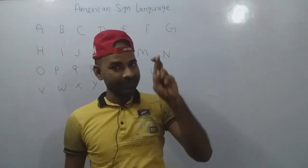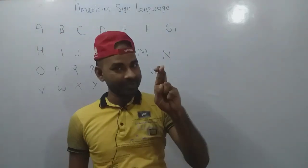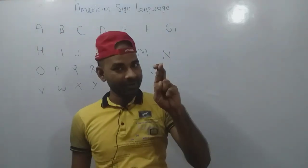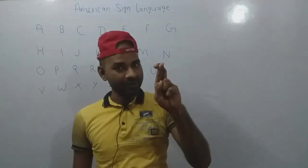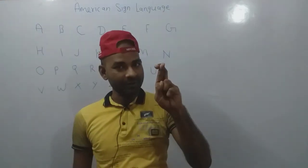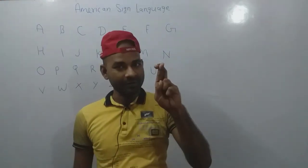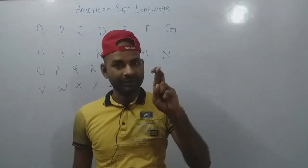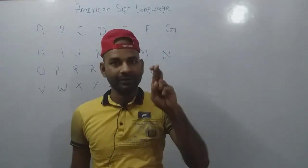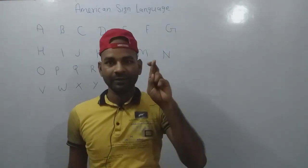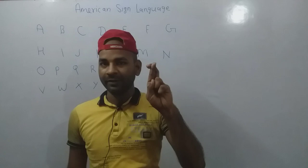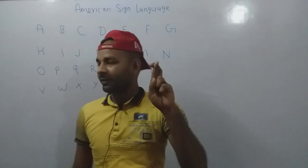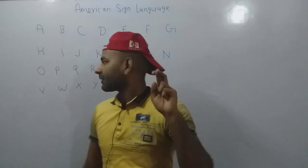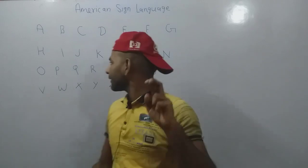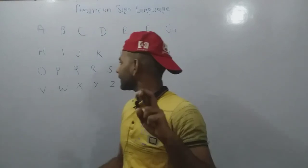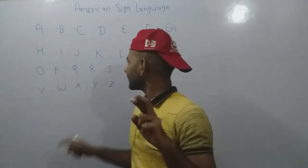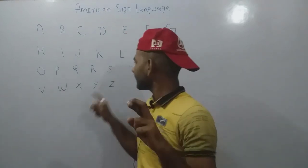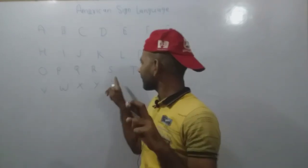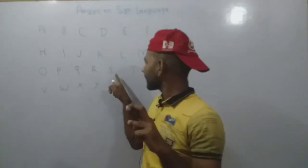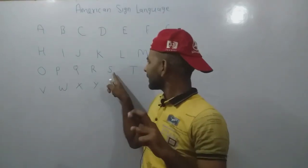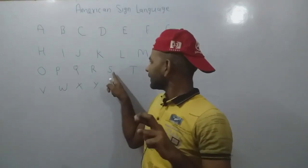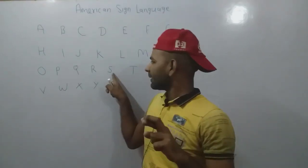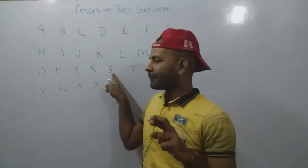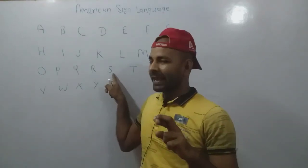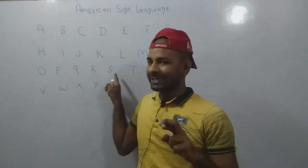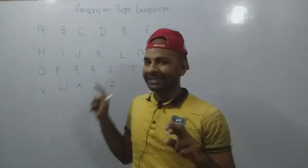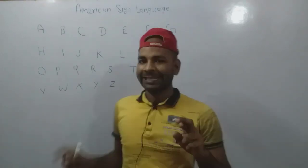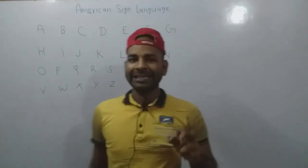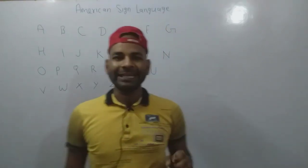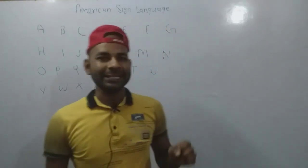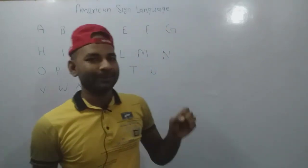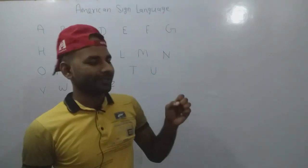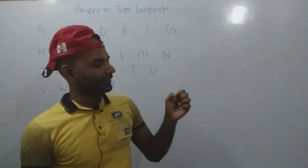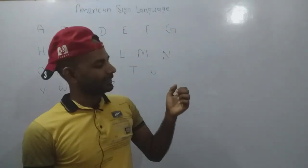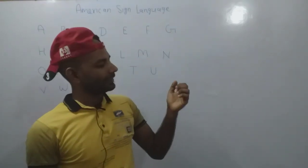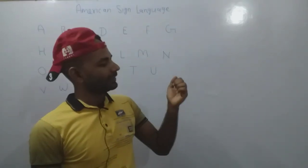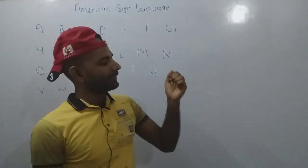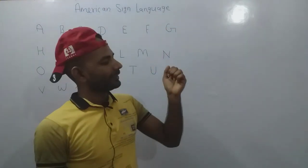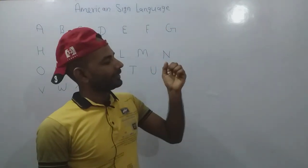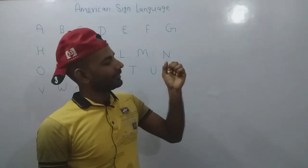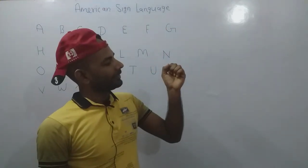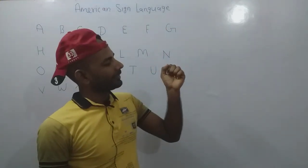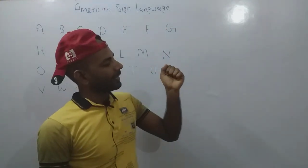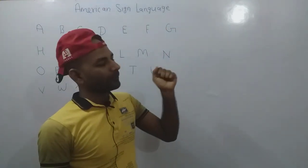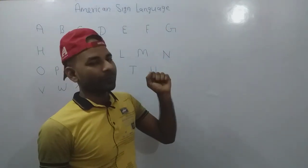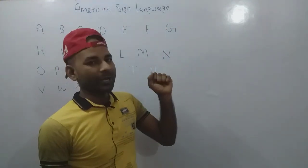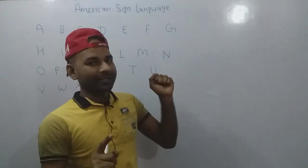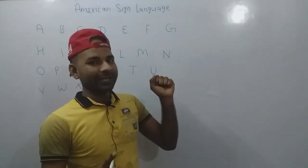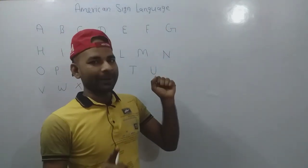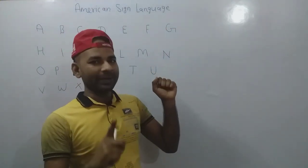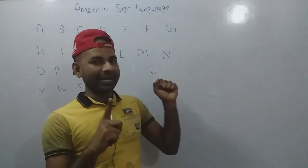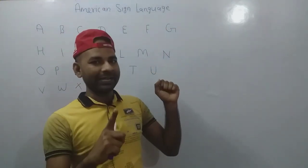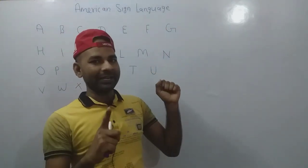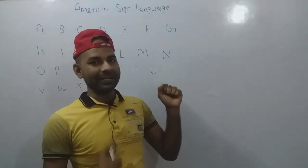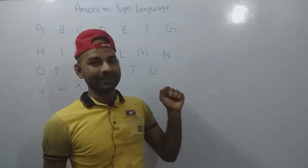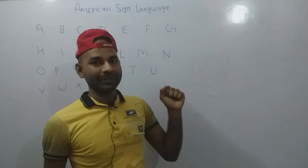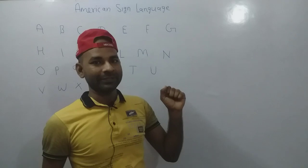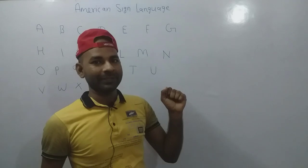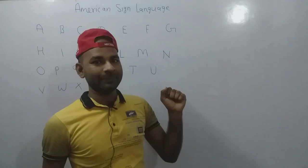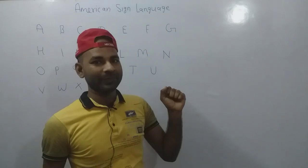है, आर आर, ठीक। अब एस, एस बनाने के लिए आपको याद है आपने ए कैसे बनाया था, एकदम